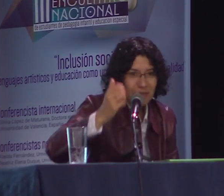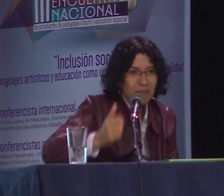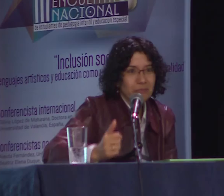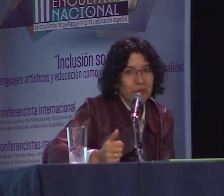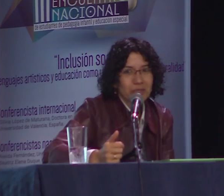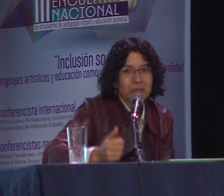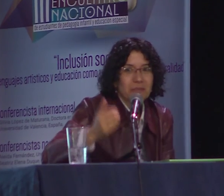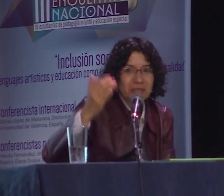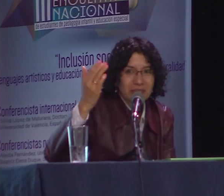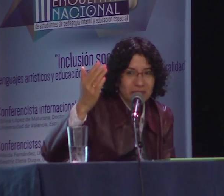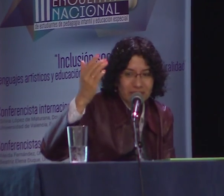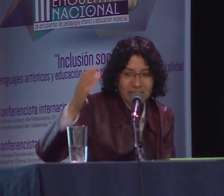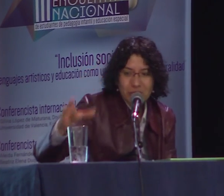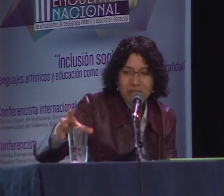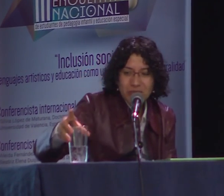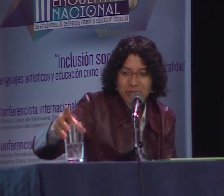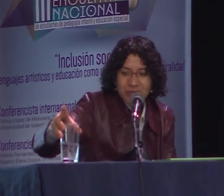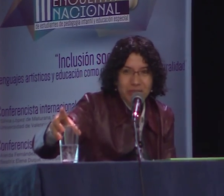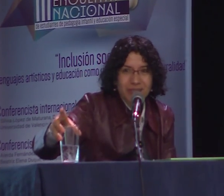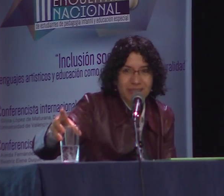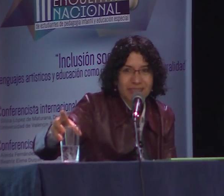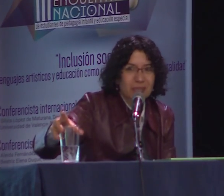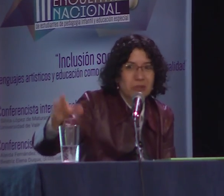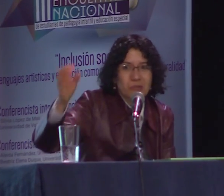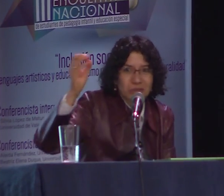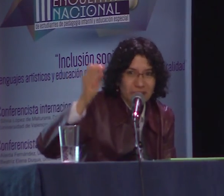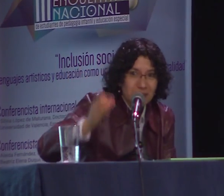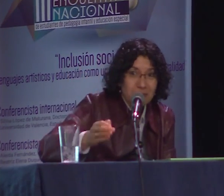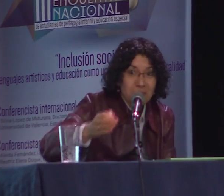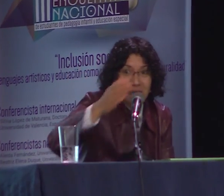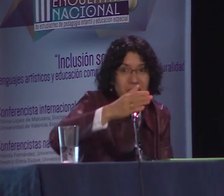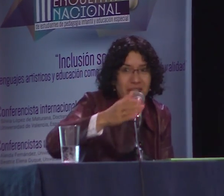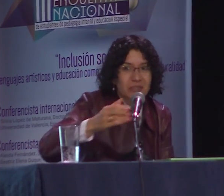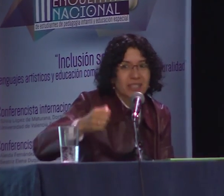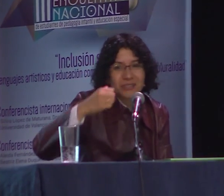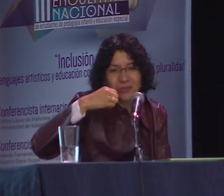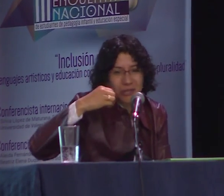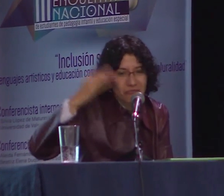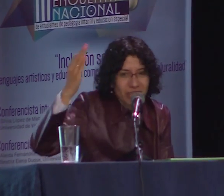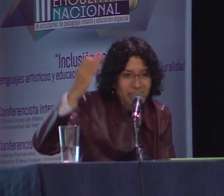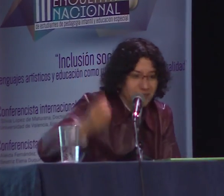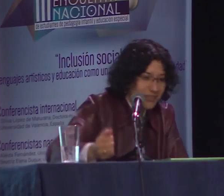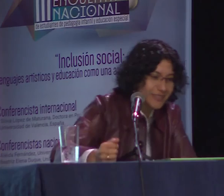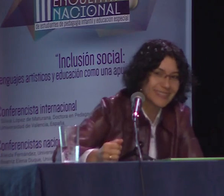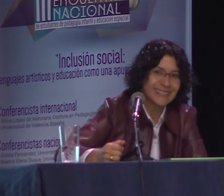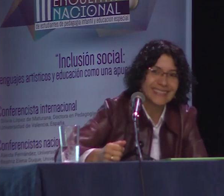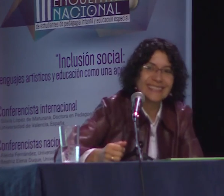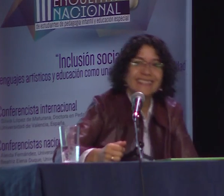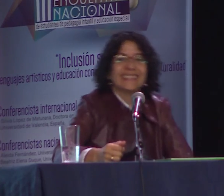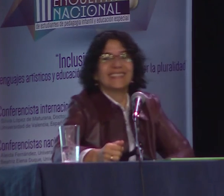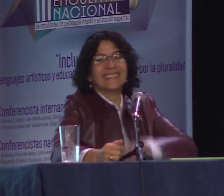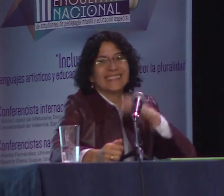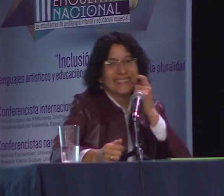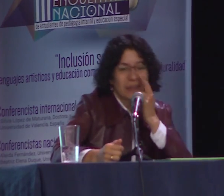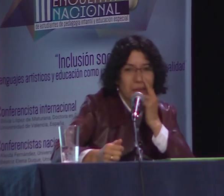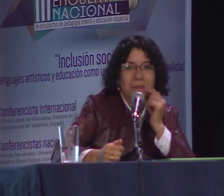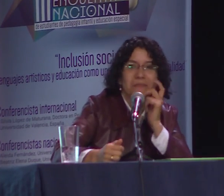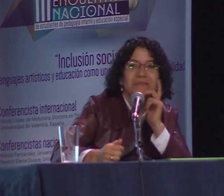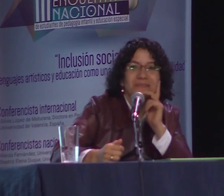Del alma, Pamplona. Me invitaron al encuentro de estudiantes de terapia ocupacional en Pamplona en abril. Estuve feliz. Sí.